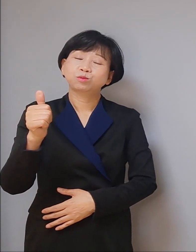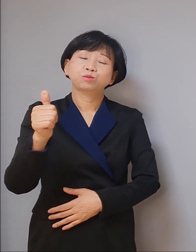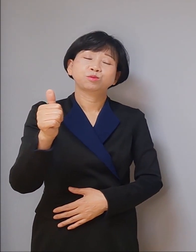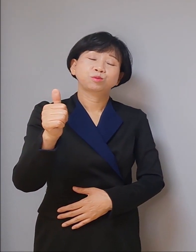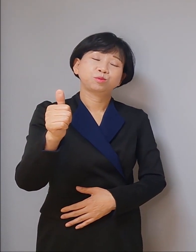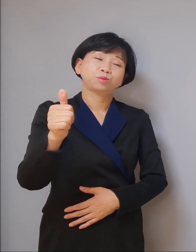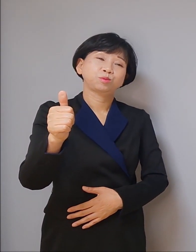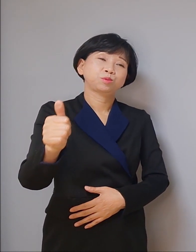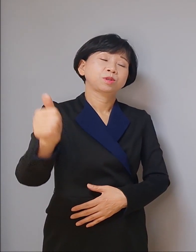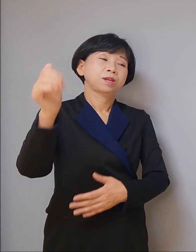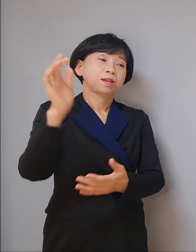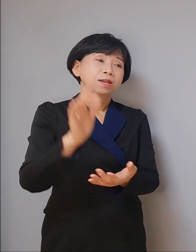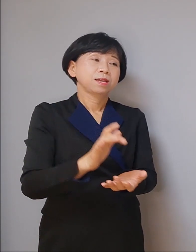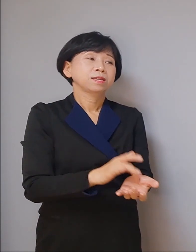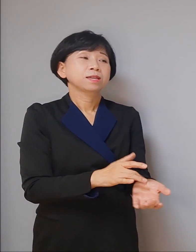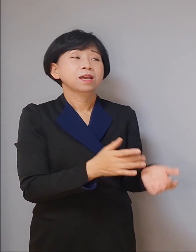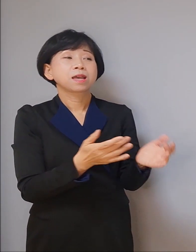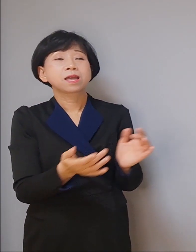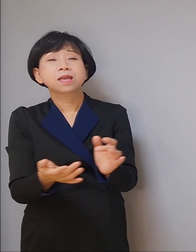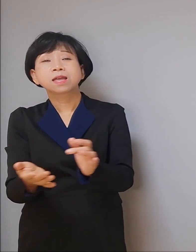예수